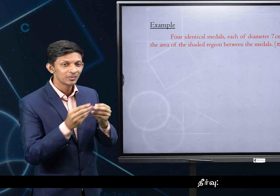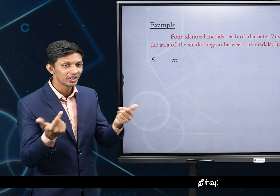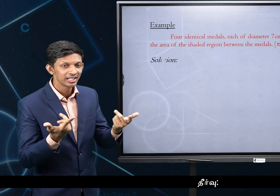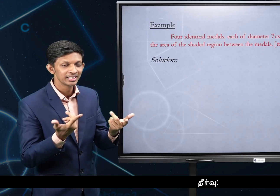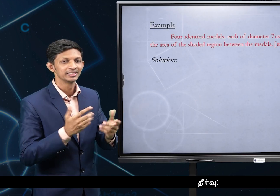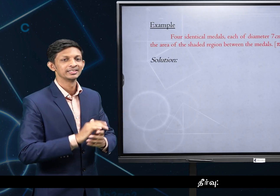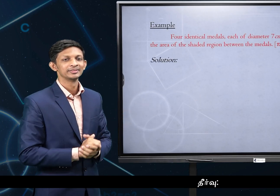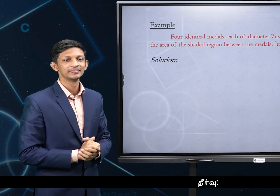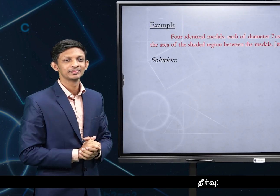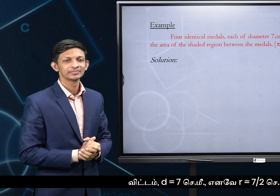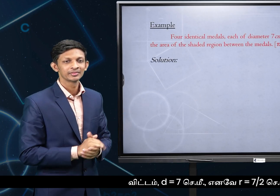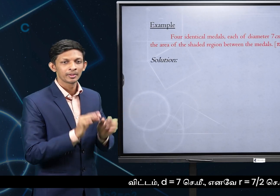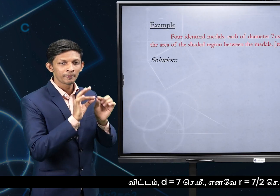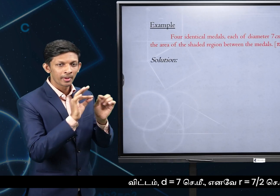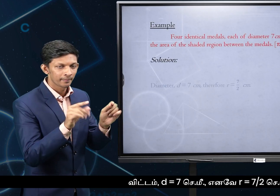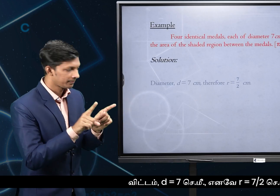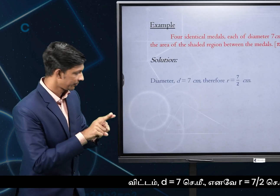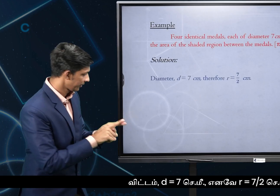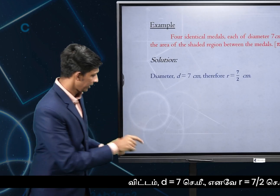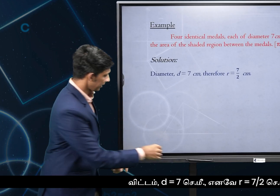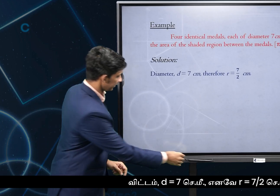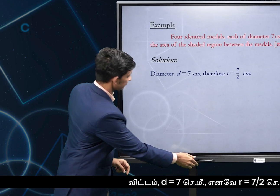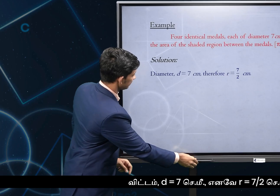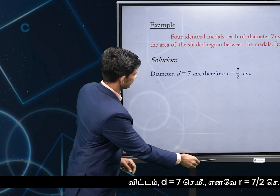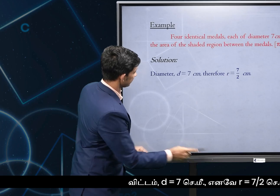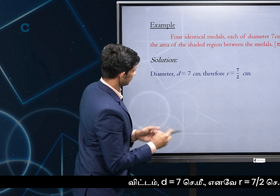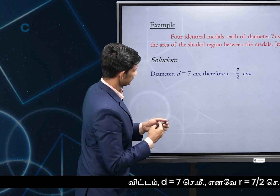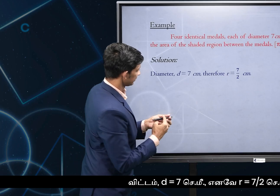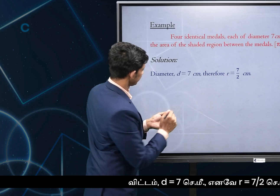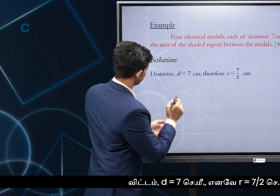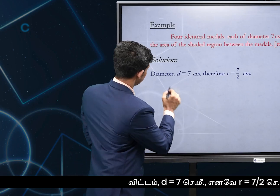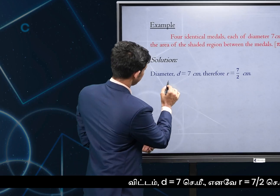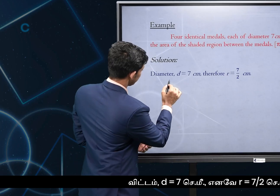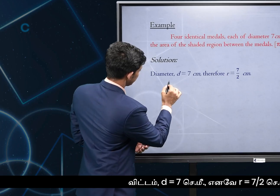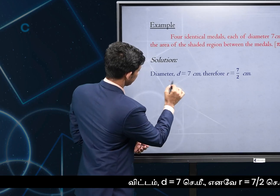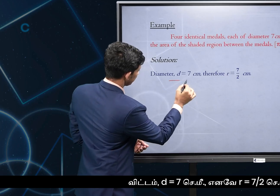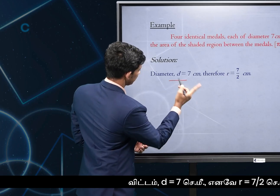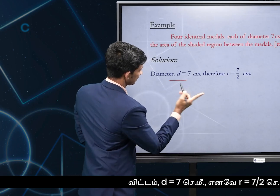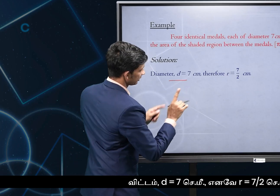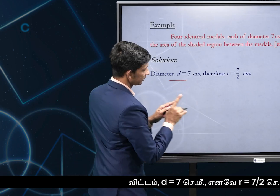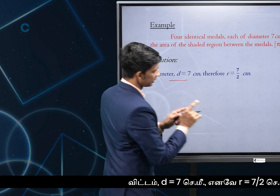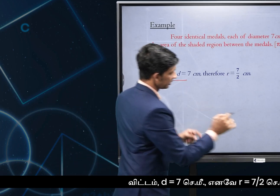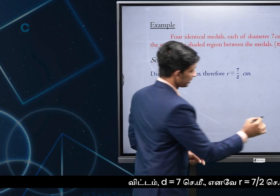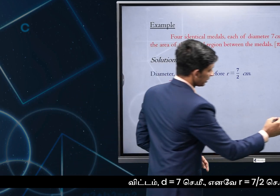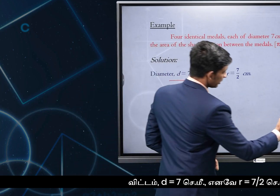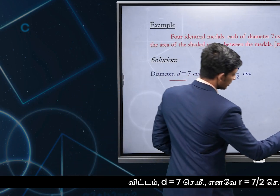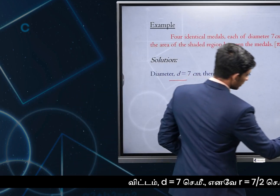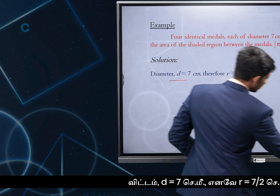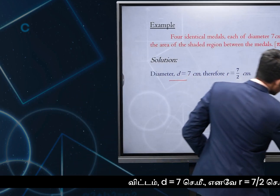தீர்வு: விட்டம் d ஈடு 7 சென்டிமீட்டர். எனவே r ஈடு 7